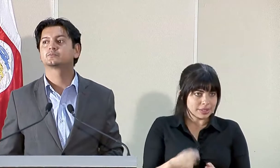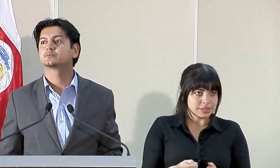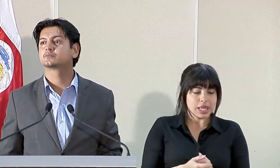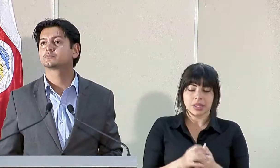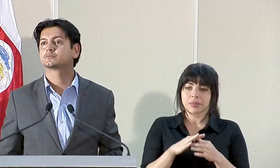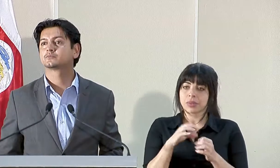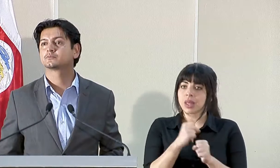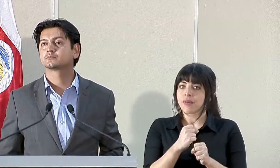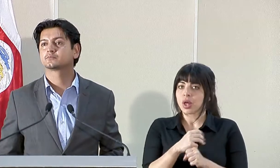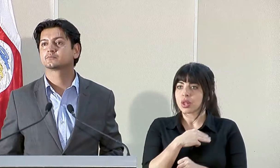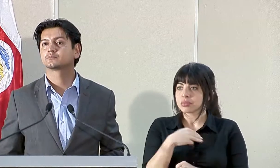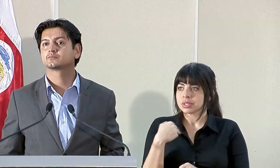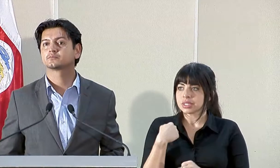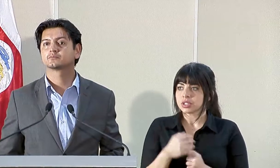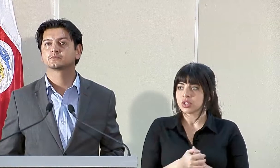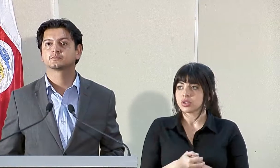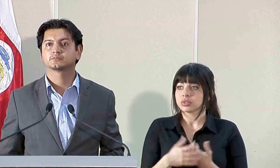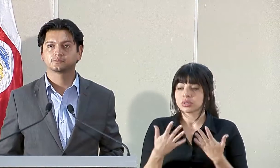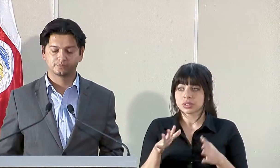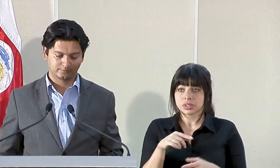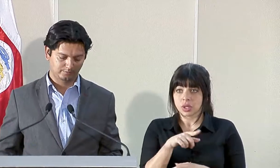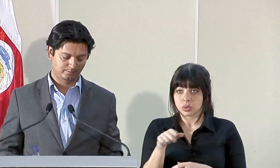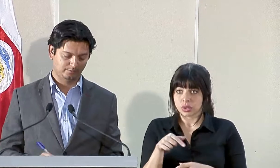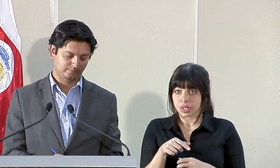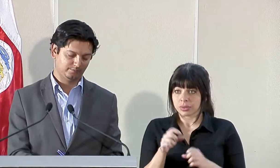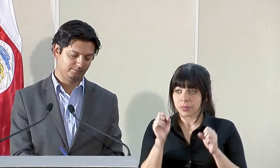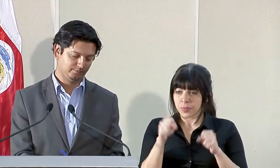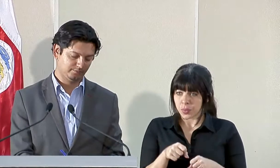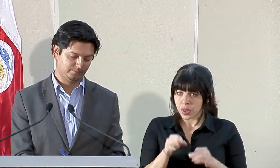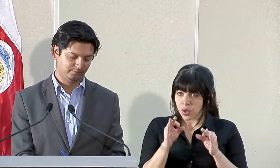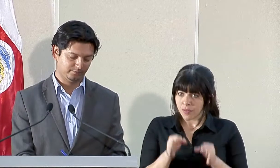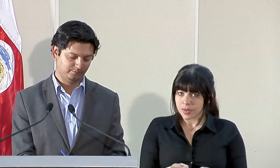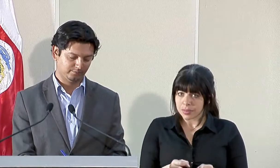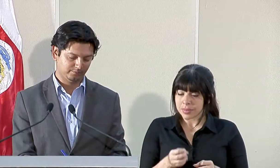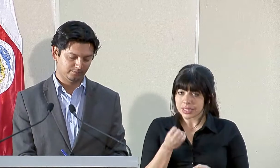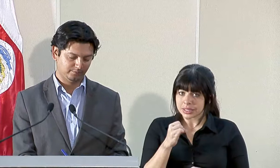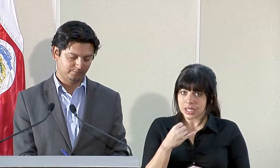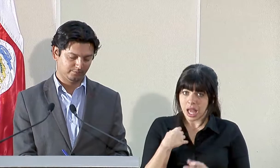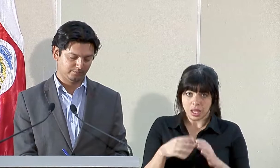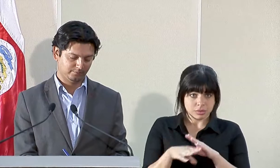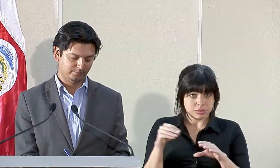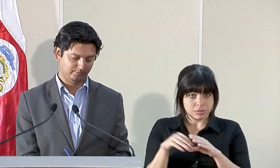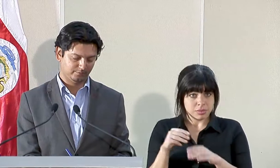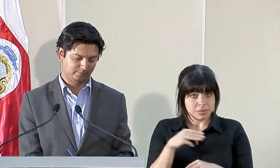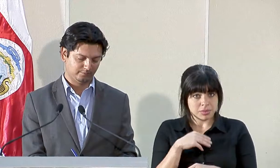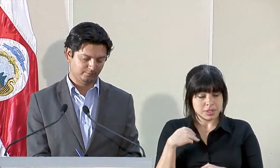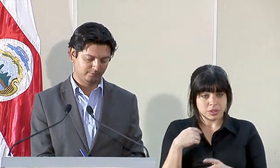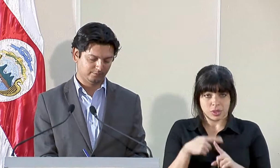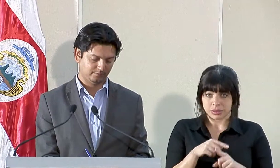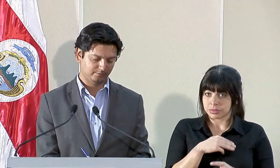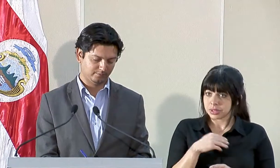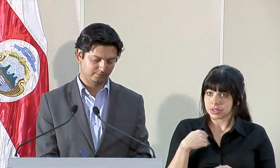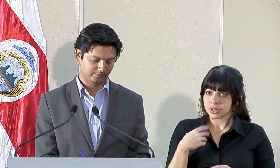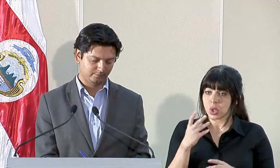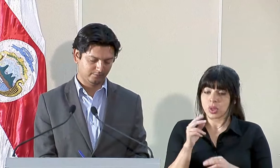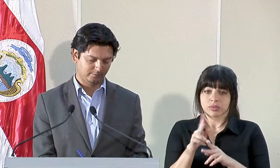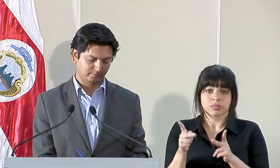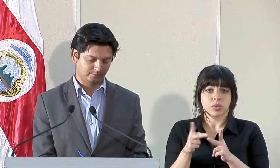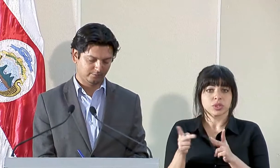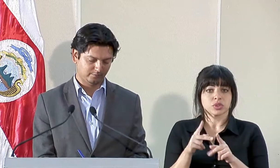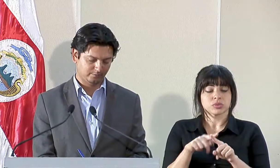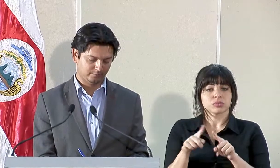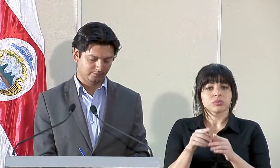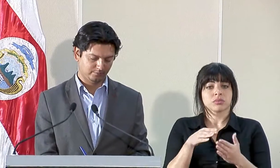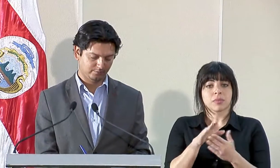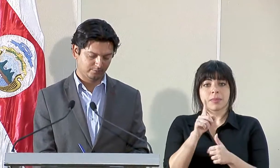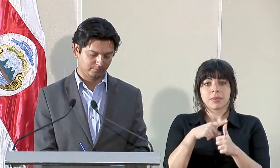del trabajo de los ministros, ya ustedes pueden confirmar si va a haber salidas de ministros, de viceministros o jerarcas de cara